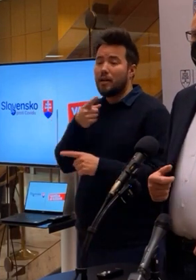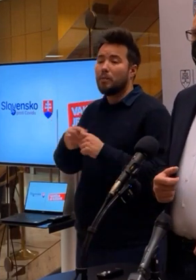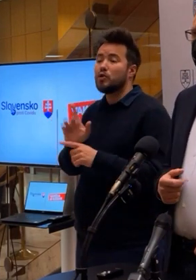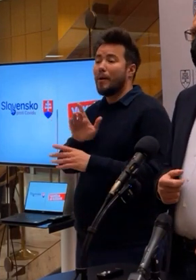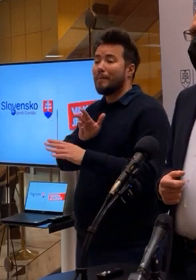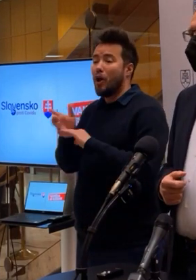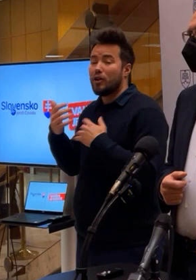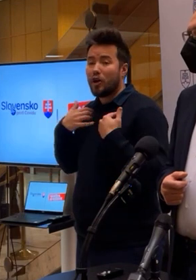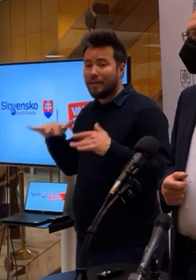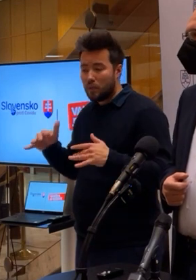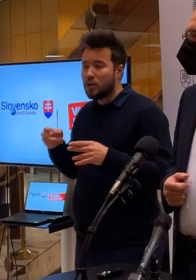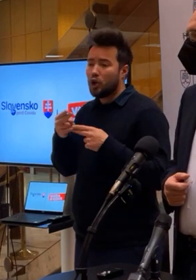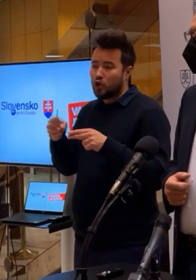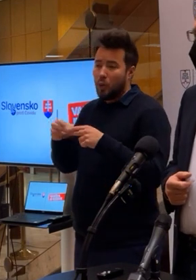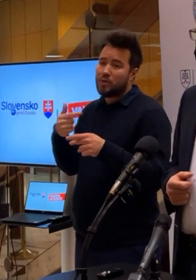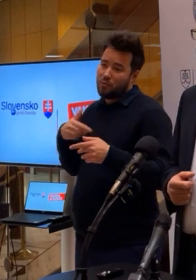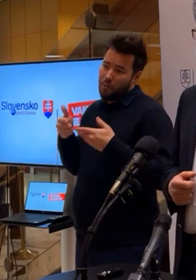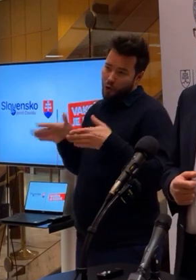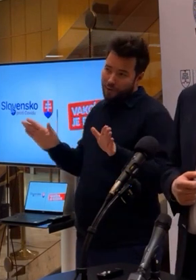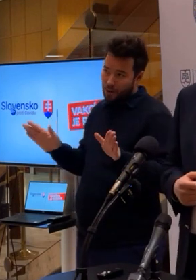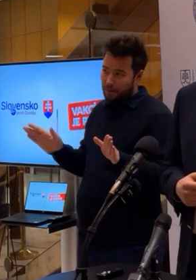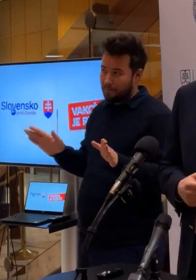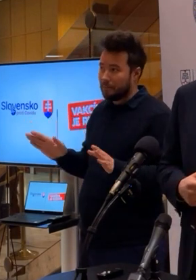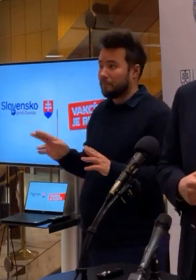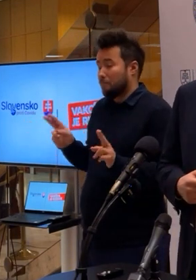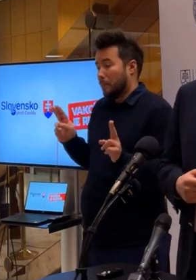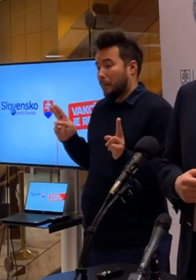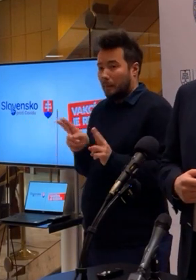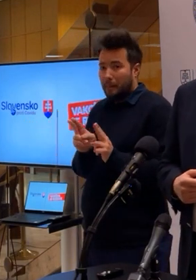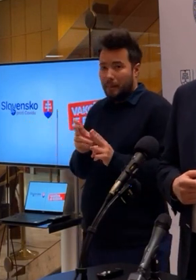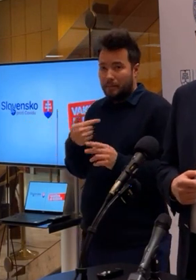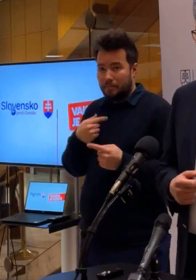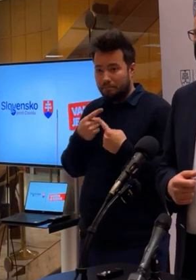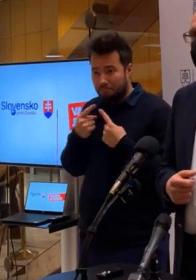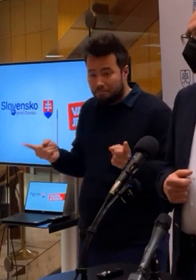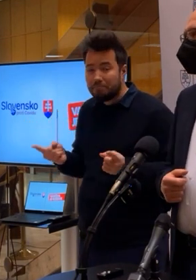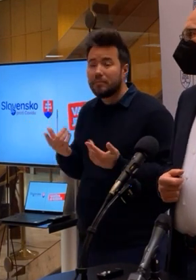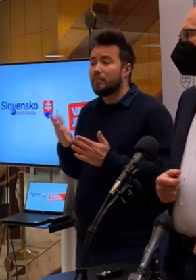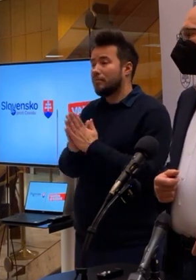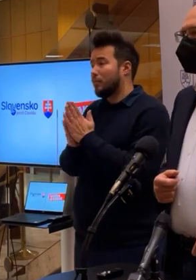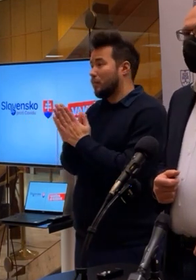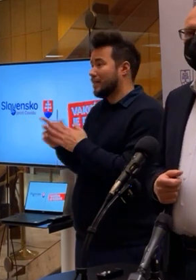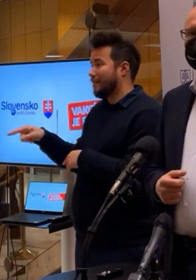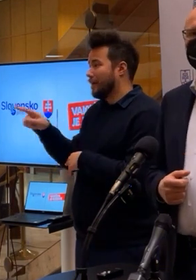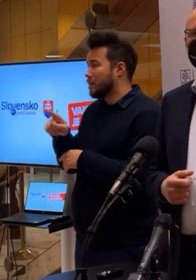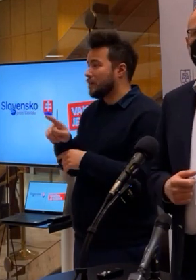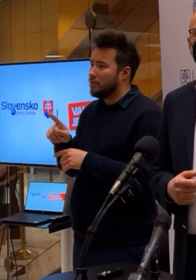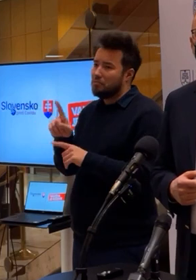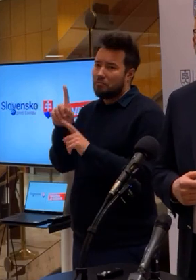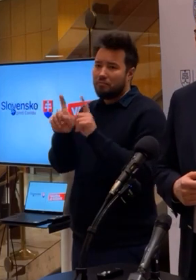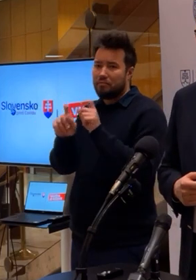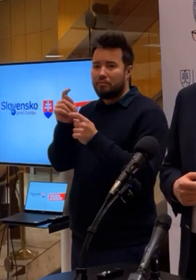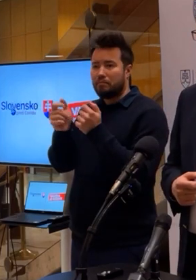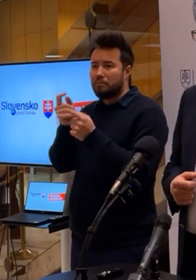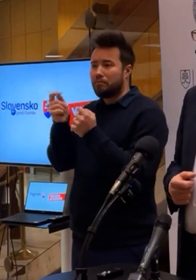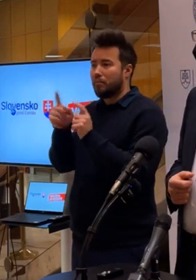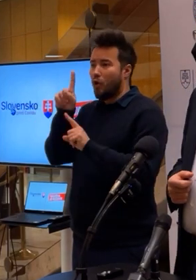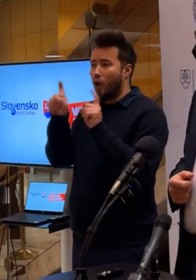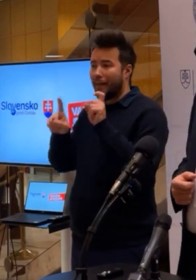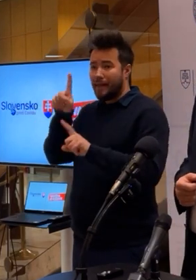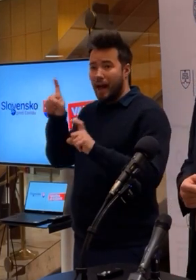som otvoril aj reštaurácie. Toľko to v krátkosti odo mňa. Poprosím vás niekoľko otázok, keď máte.